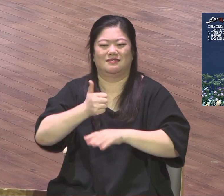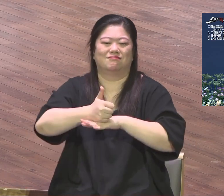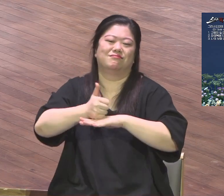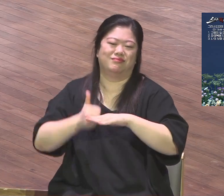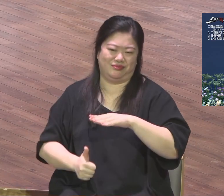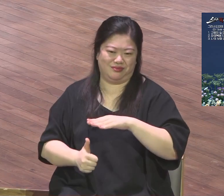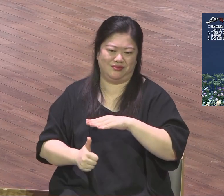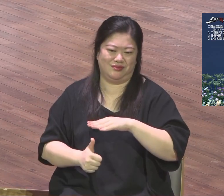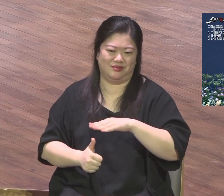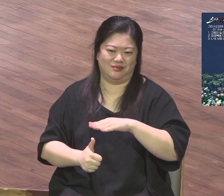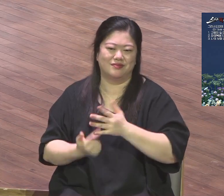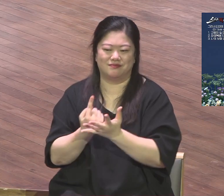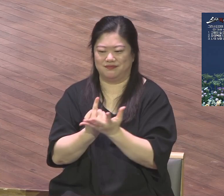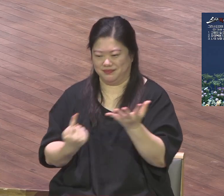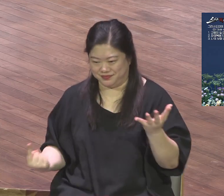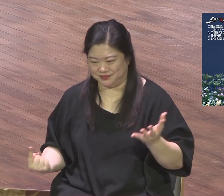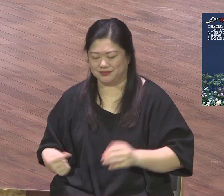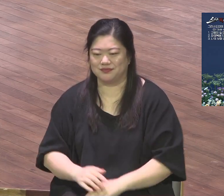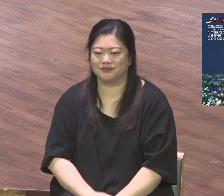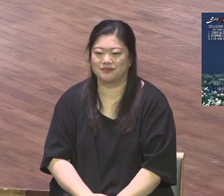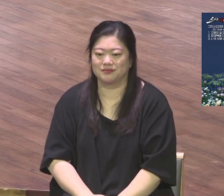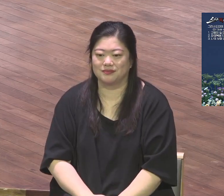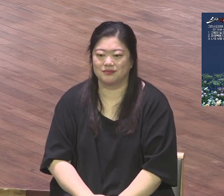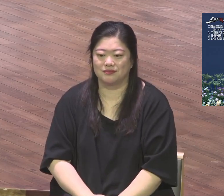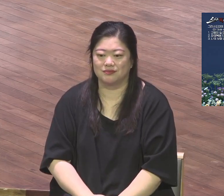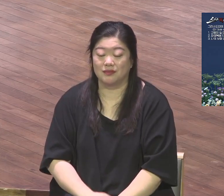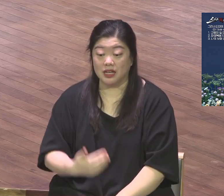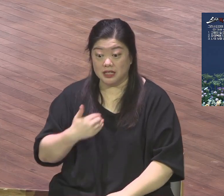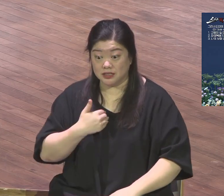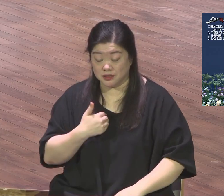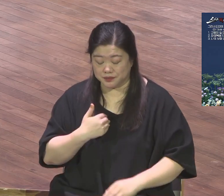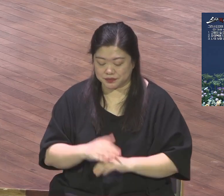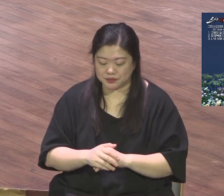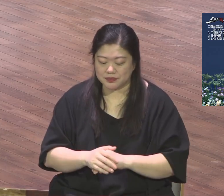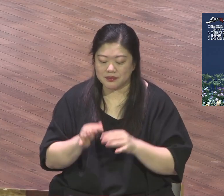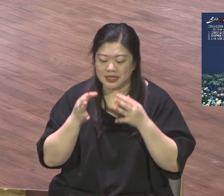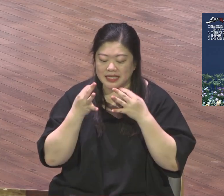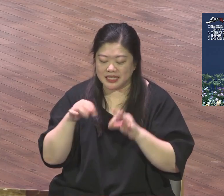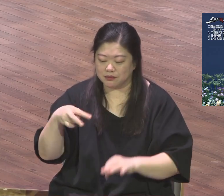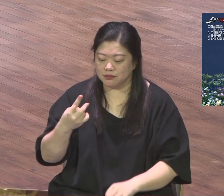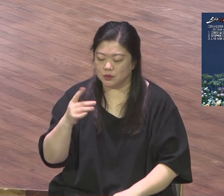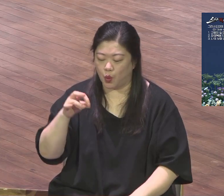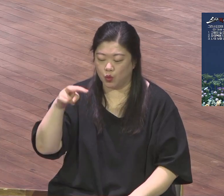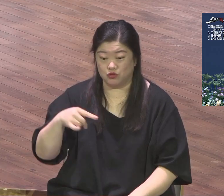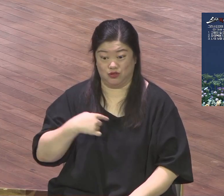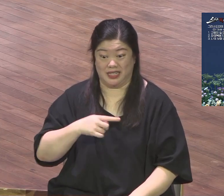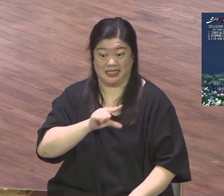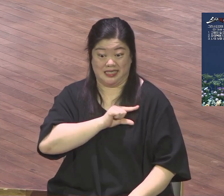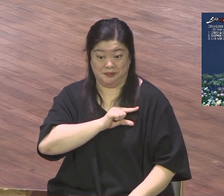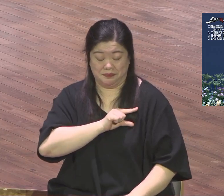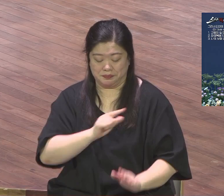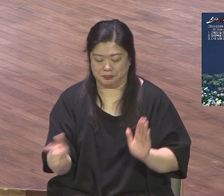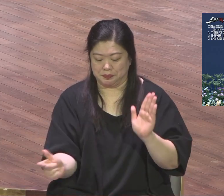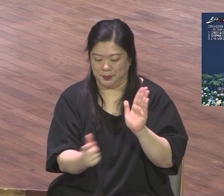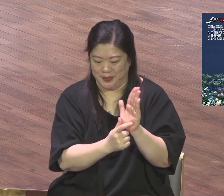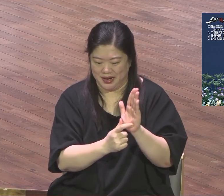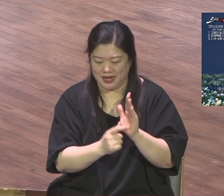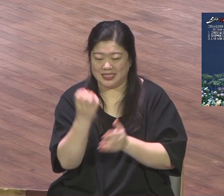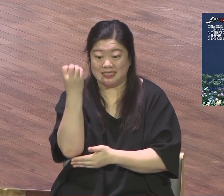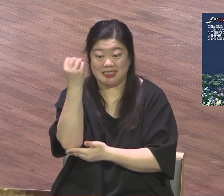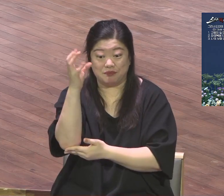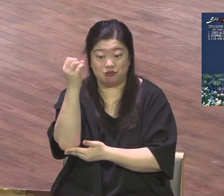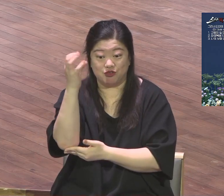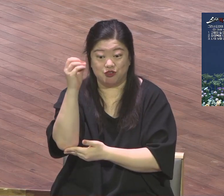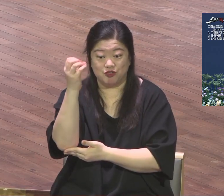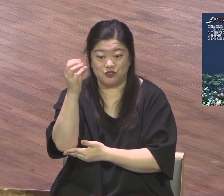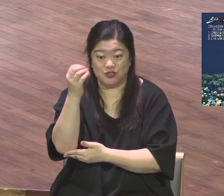목회에서 김성수 목사의 선교 전략 이런 주제로 르포 기사로 이렇게 목회하면서